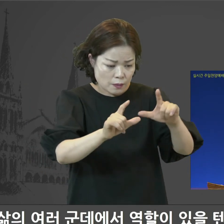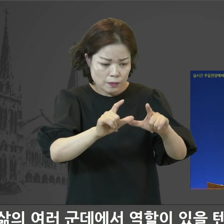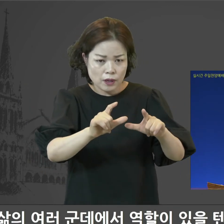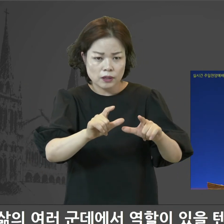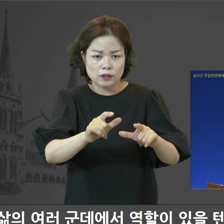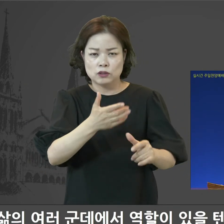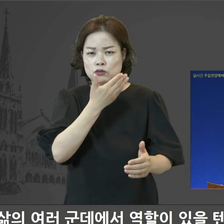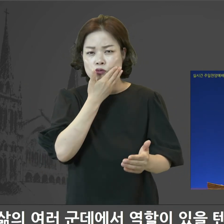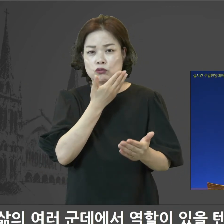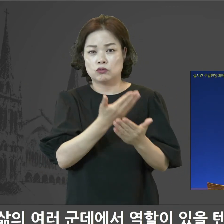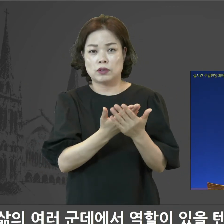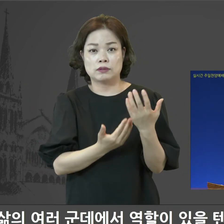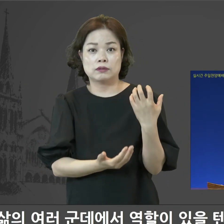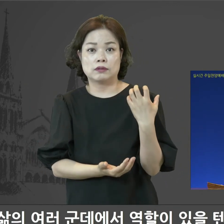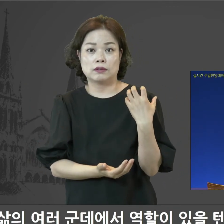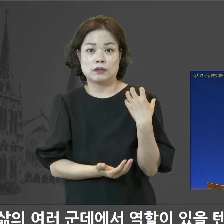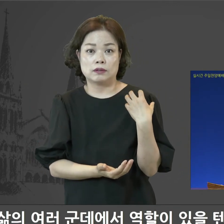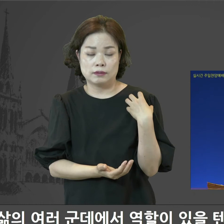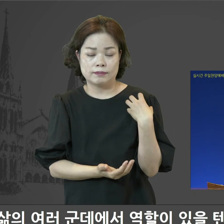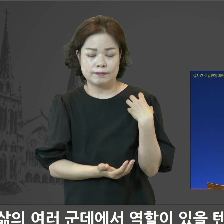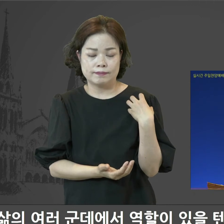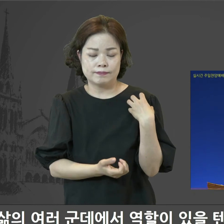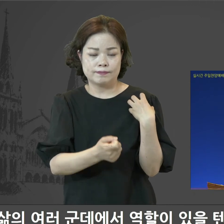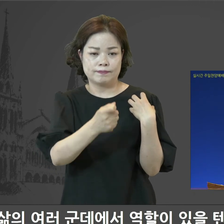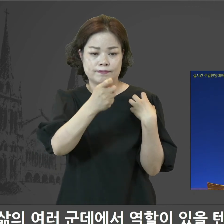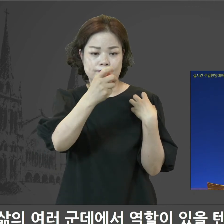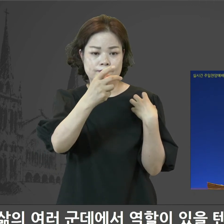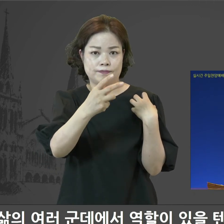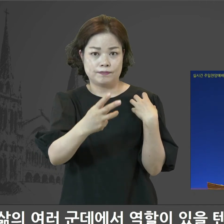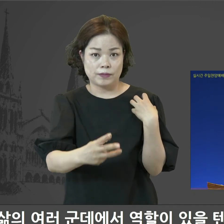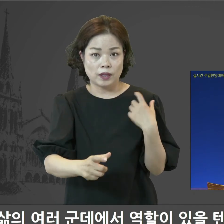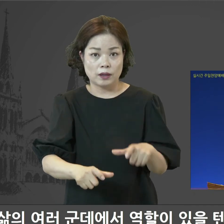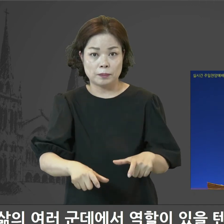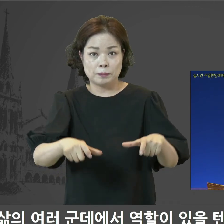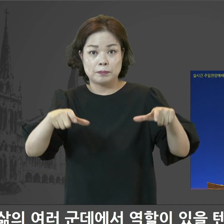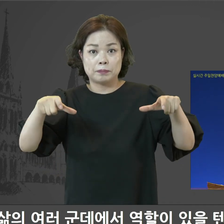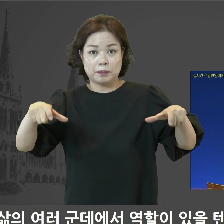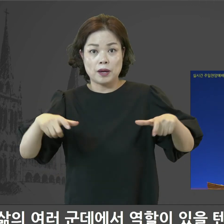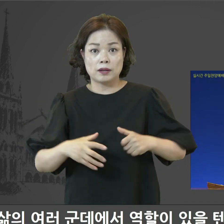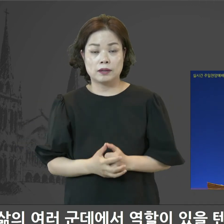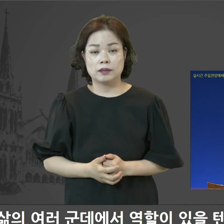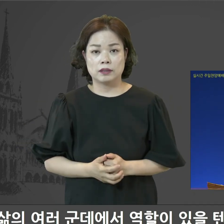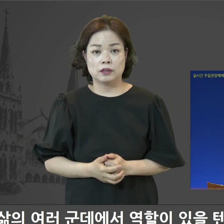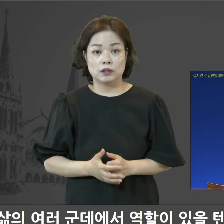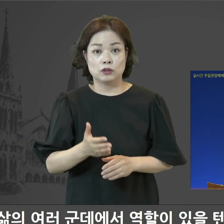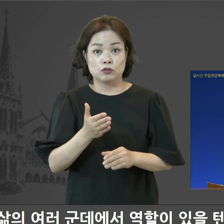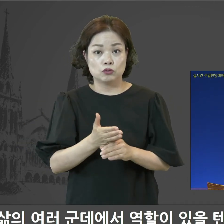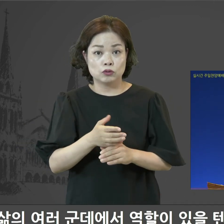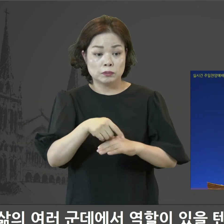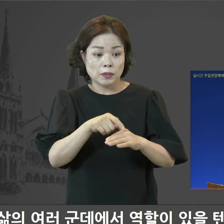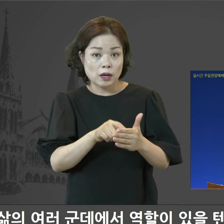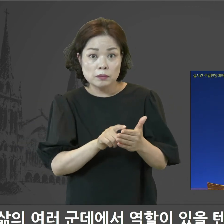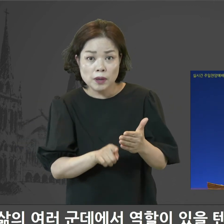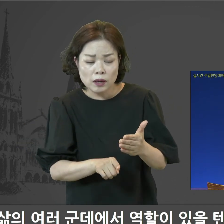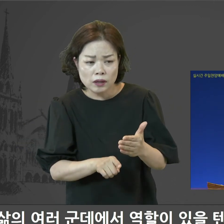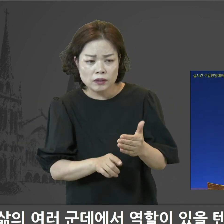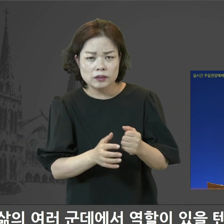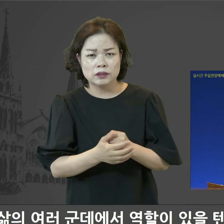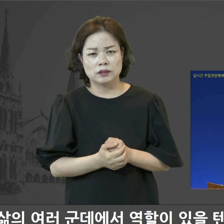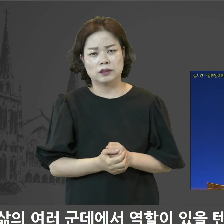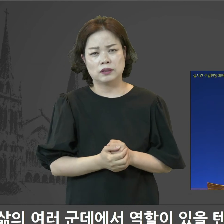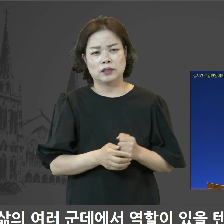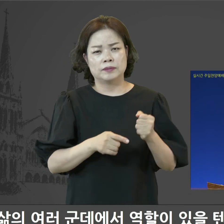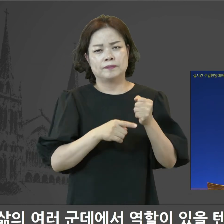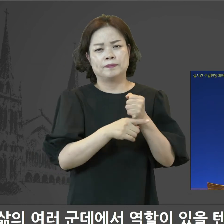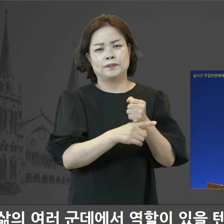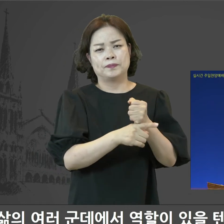중심 잡힌 영역들이 하나둘 늘어나게 될 것입니다. 여러분, 중심의 사전적인